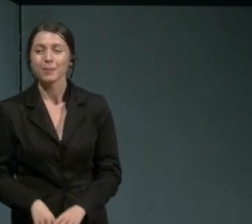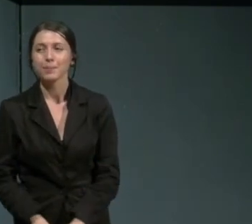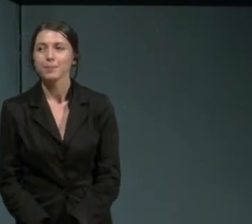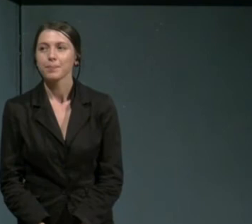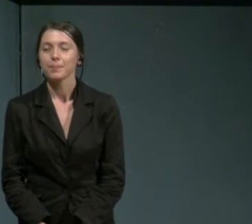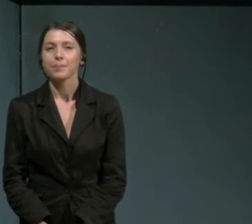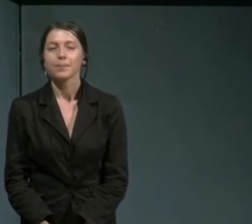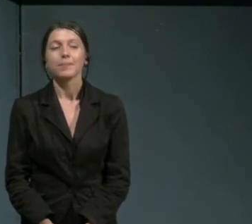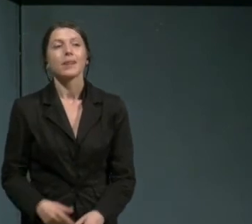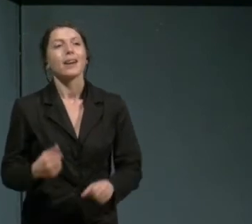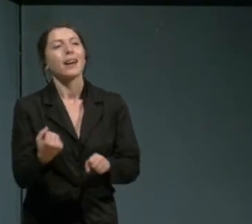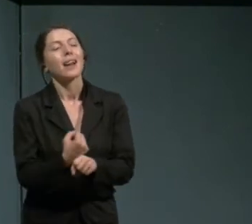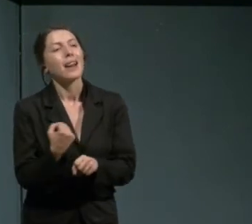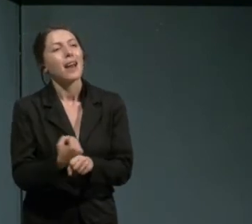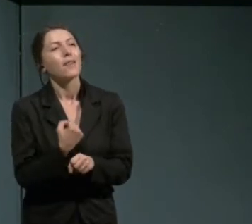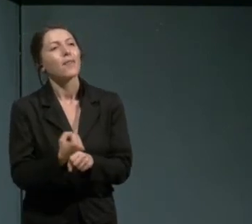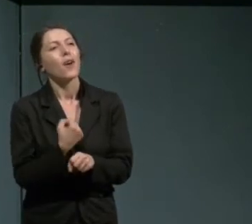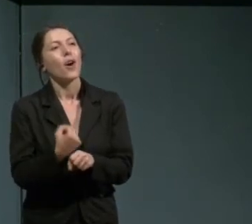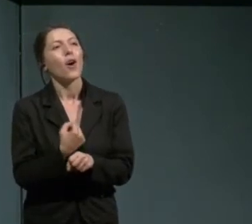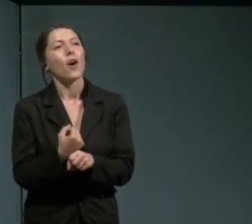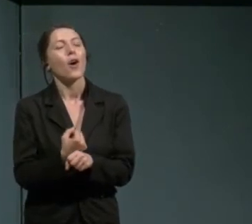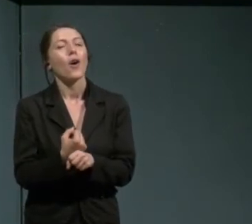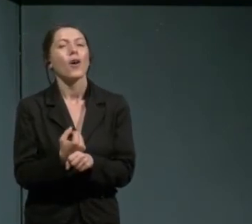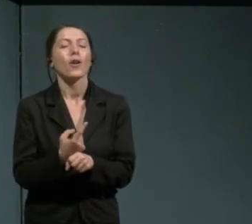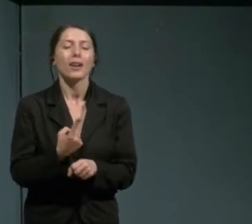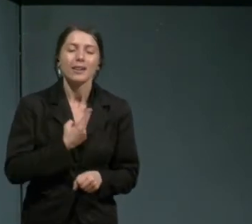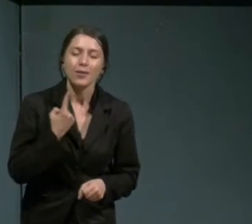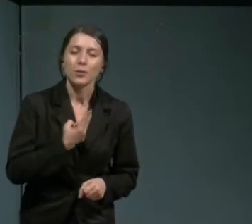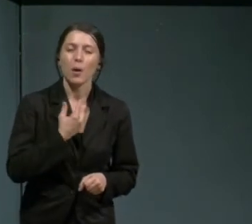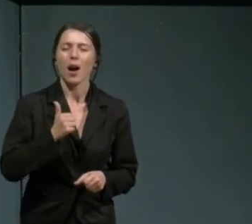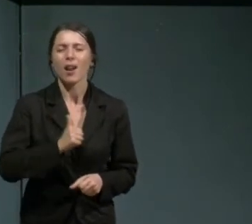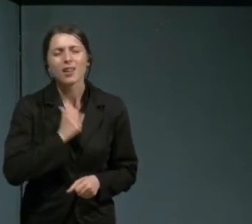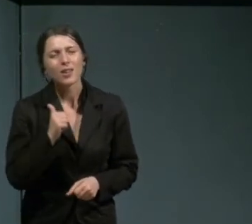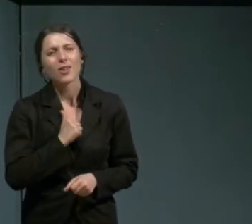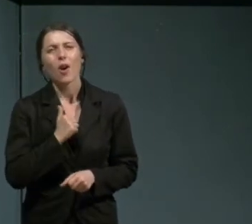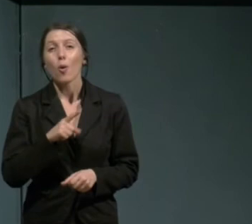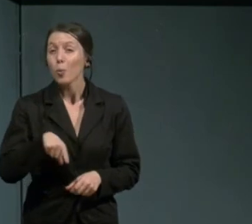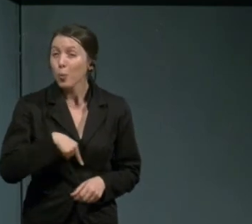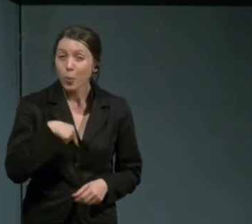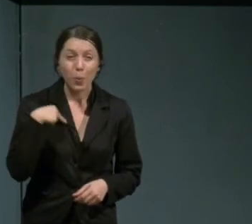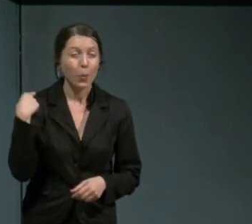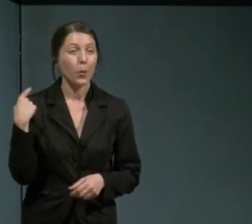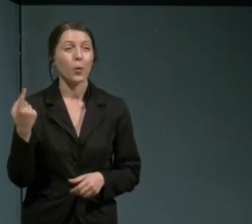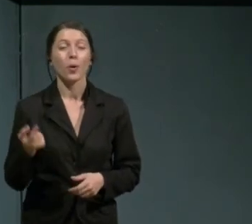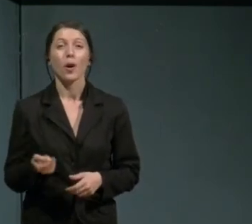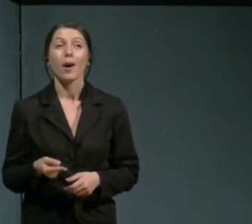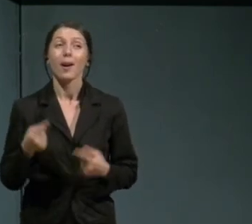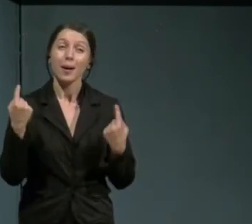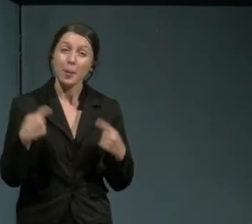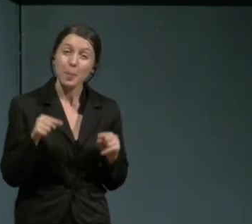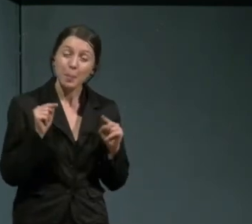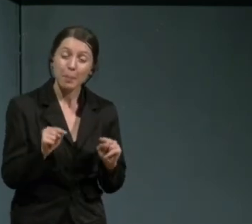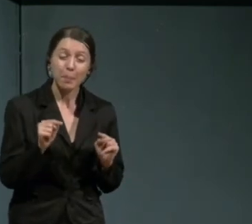è un lavoro molto individuale molto solitario molto lungo questo